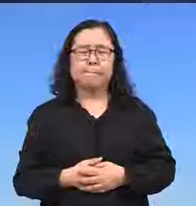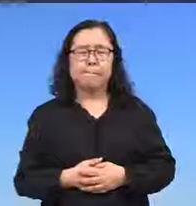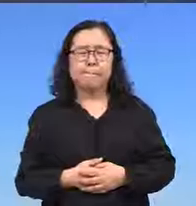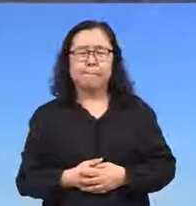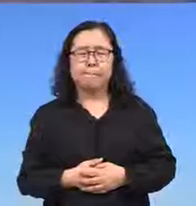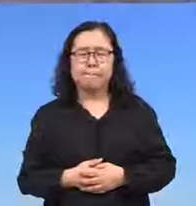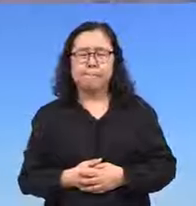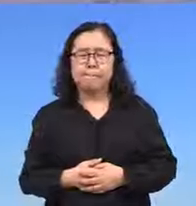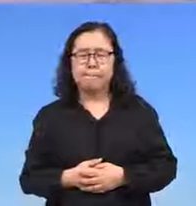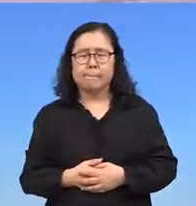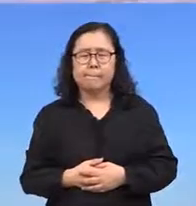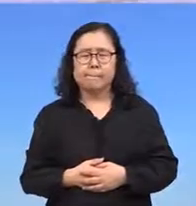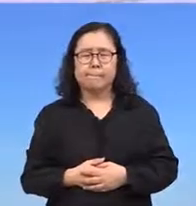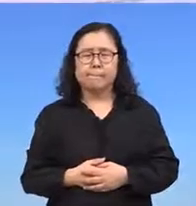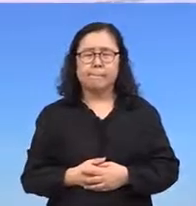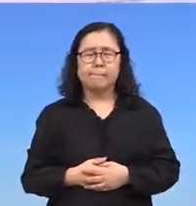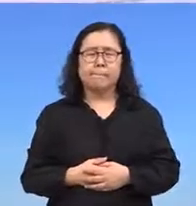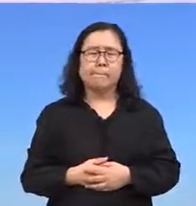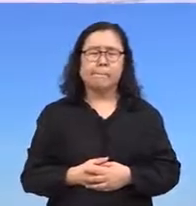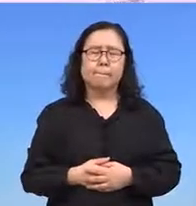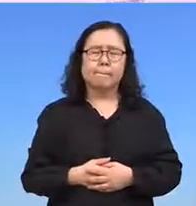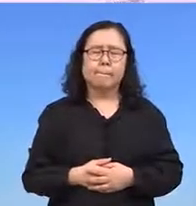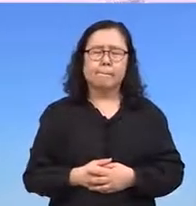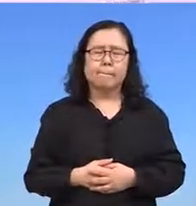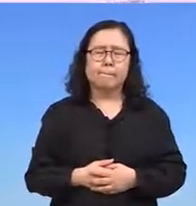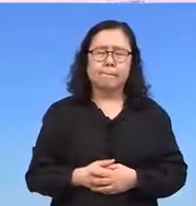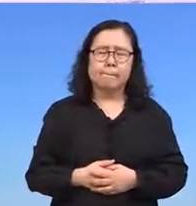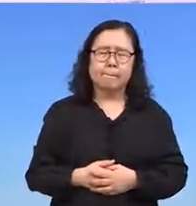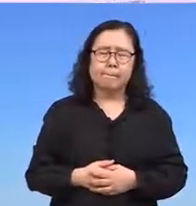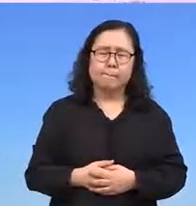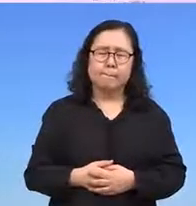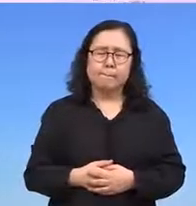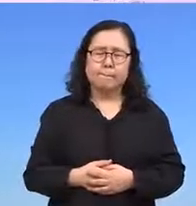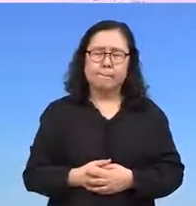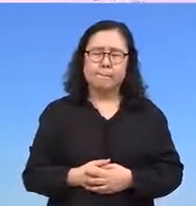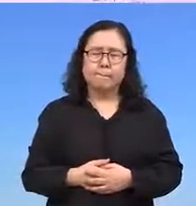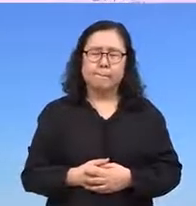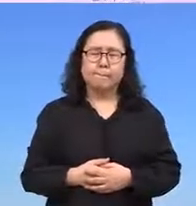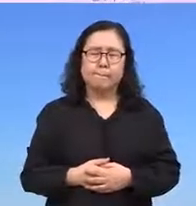돌이킬 수 없는 과거에 매여 있는 인생도 아니고